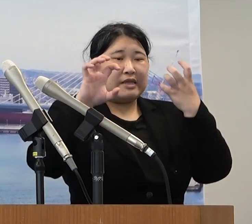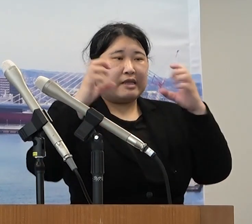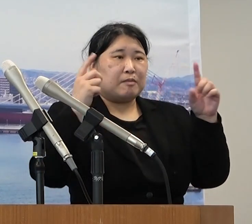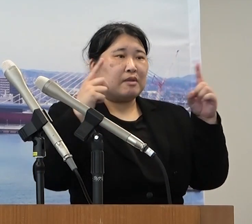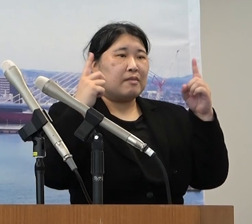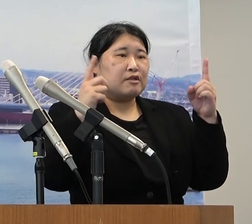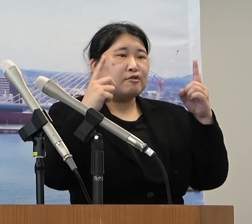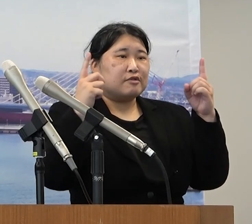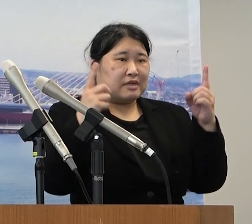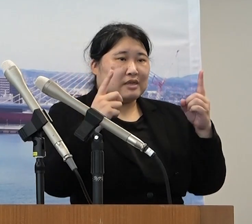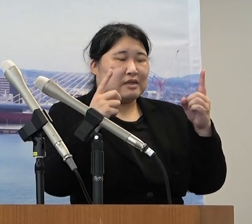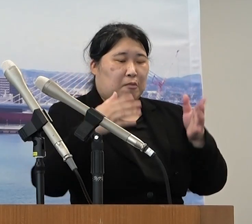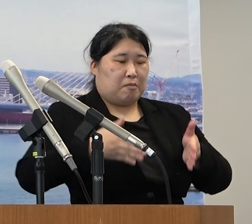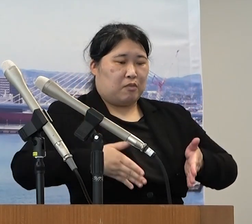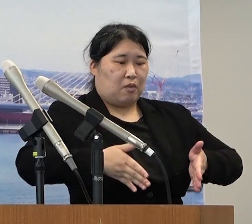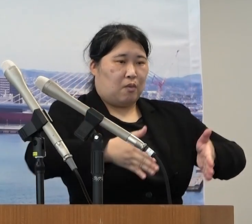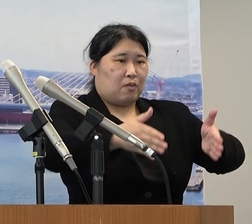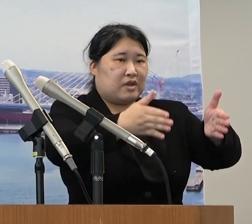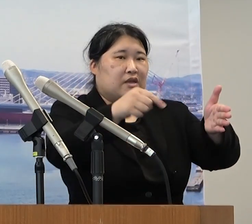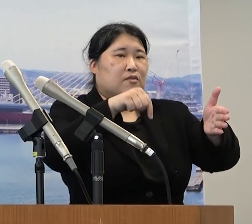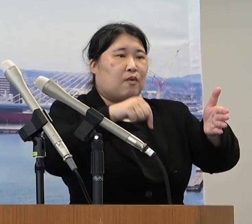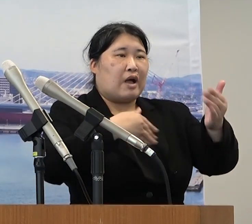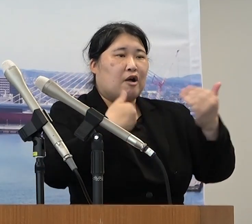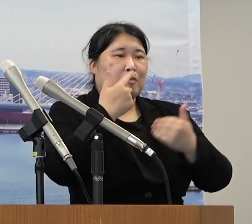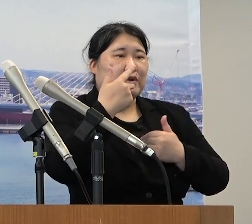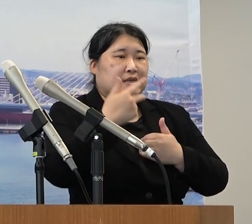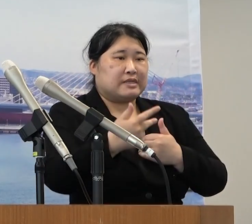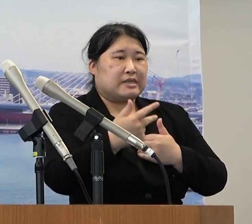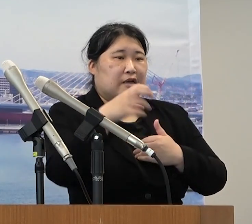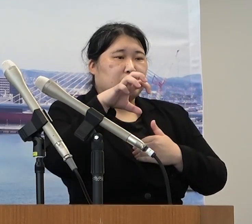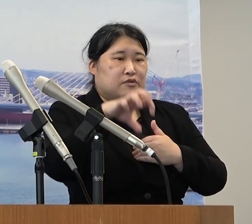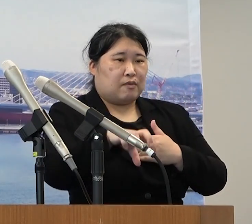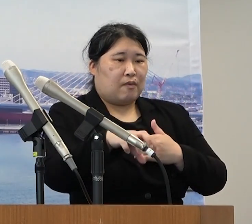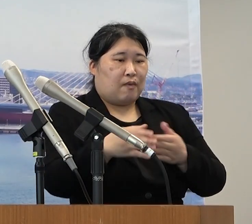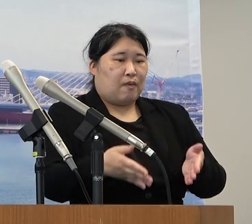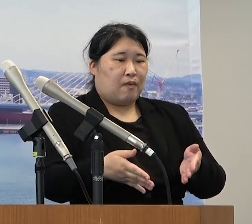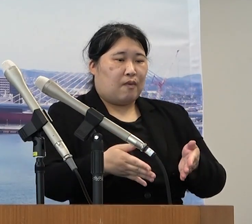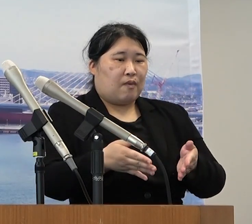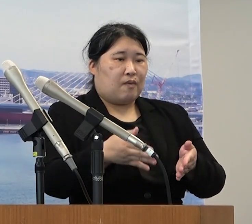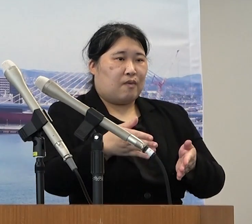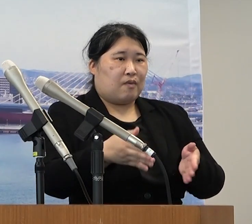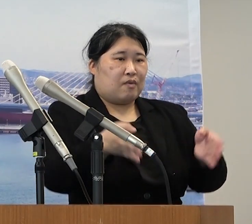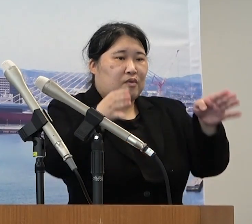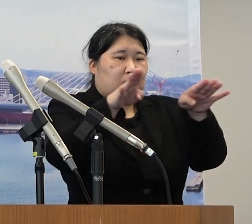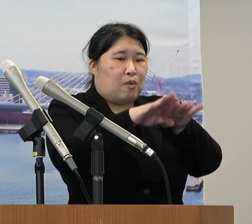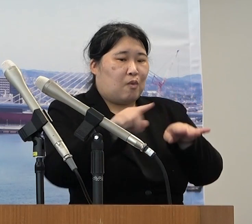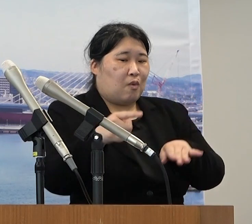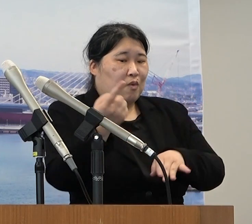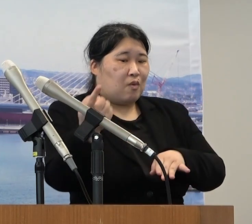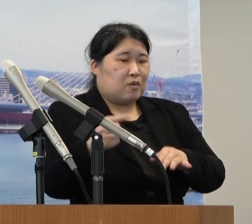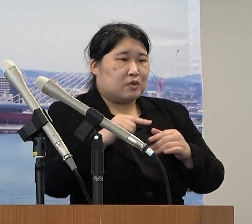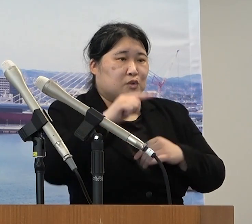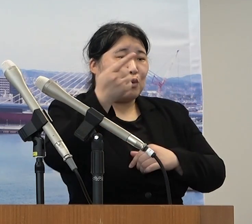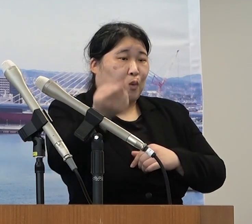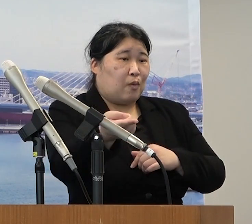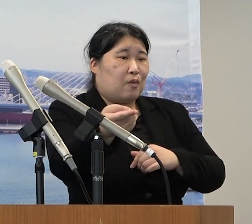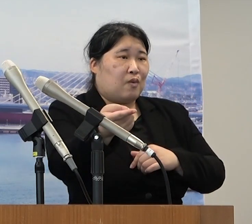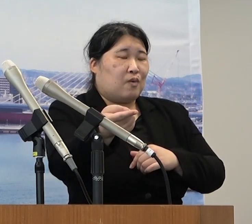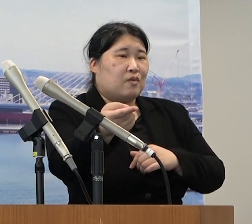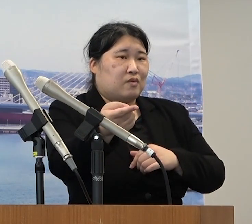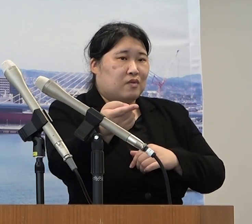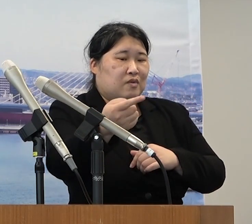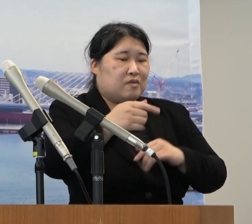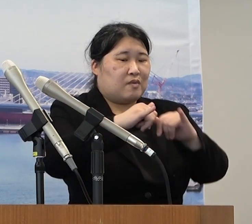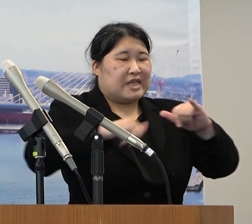りのメイン通りとなるここ青森市役所本庁舎の屋外ピロティおよび北の広場において